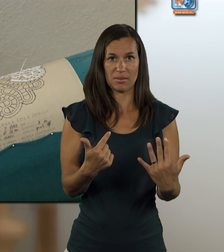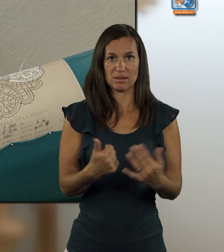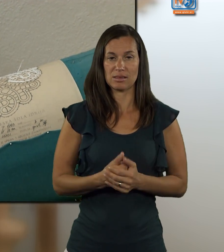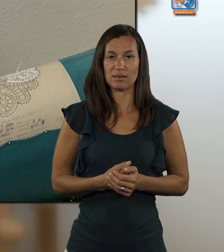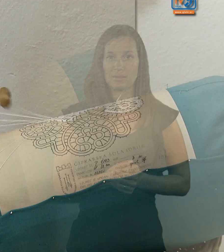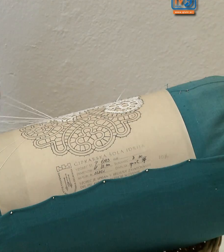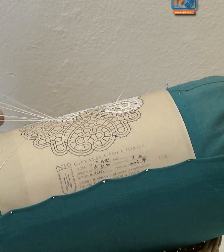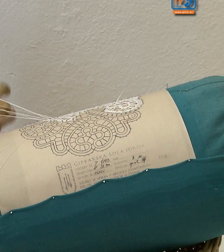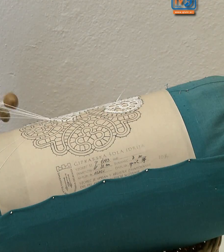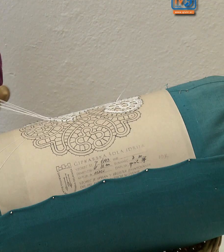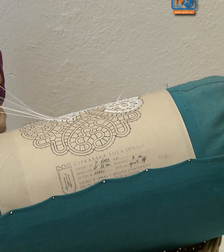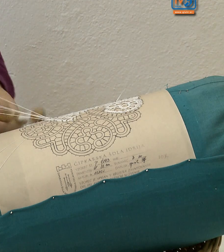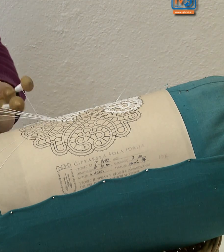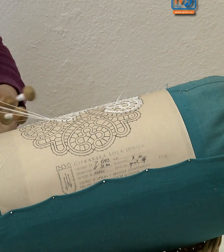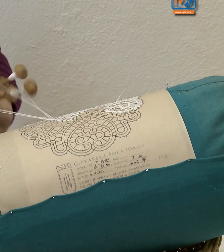1876.